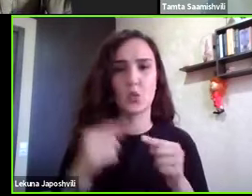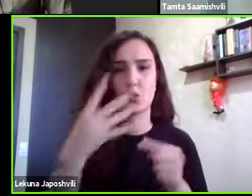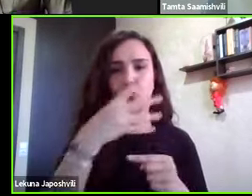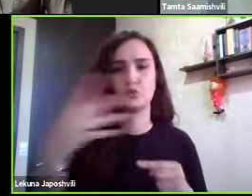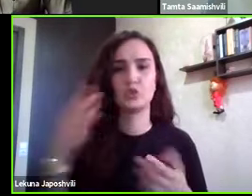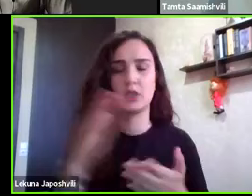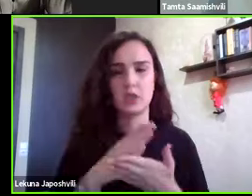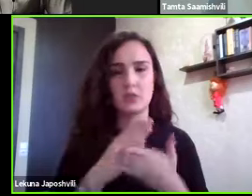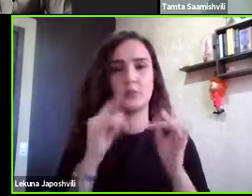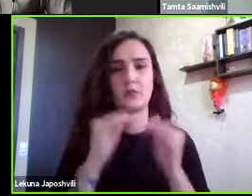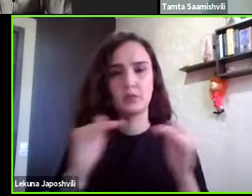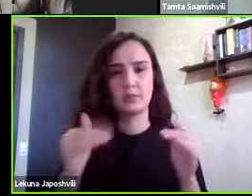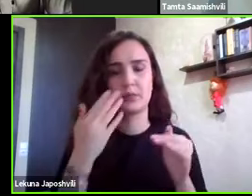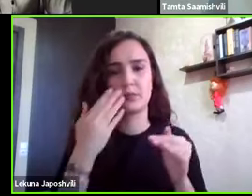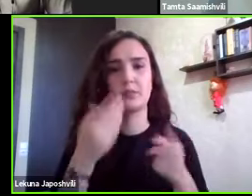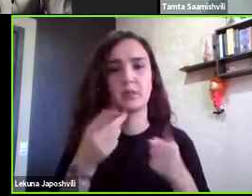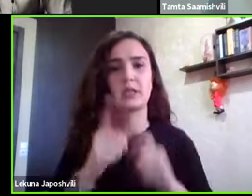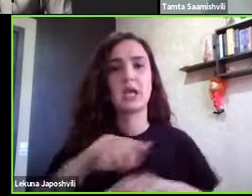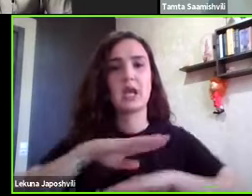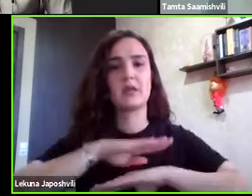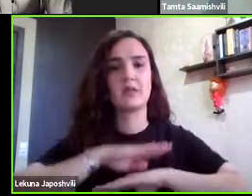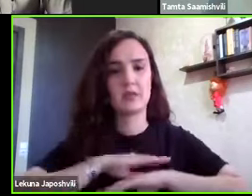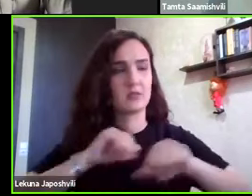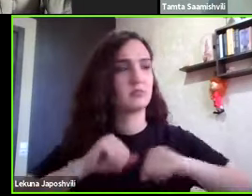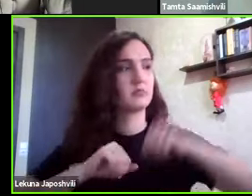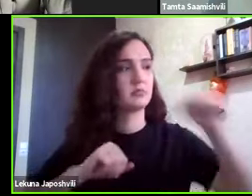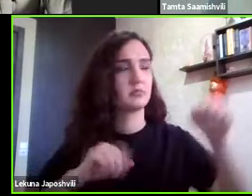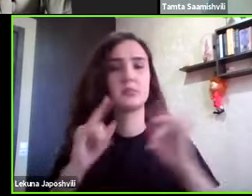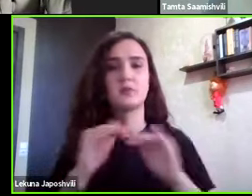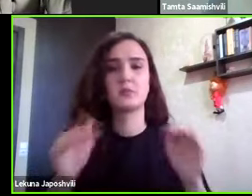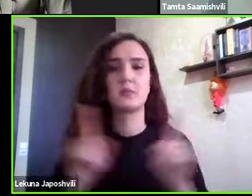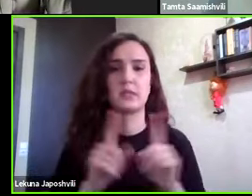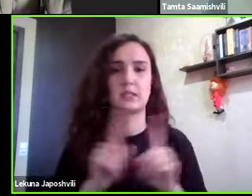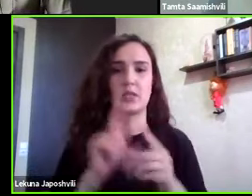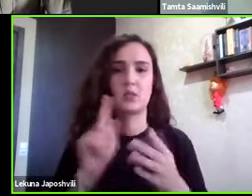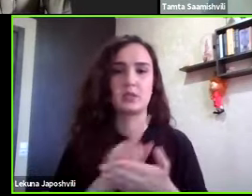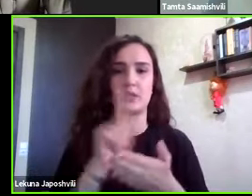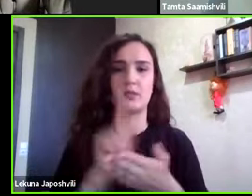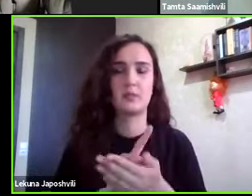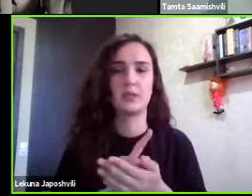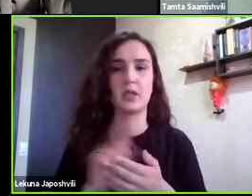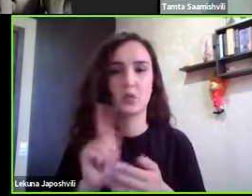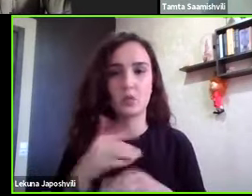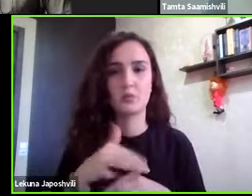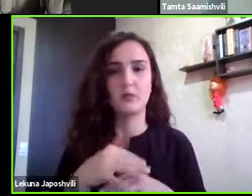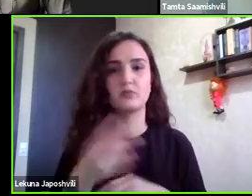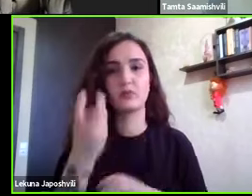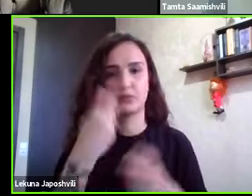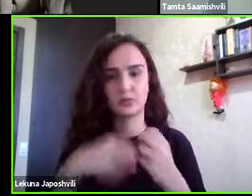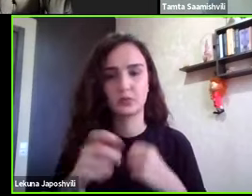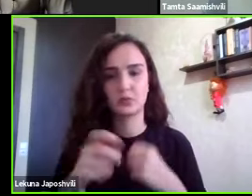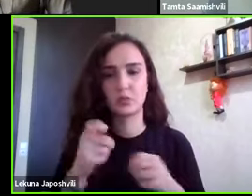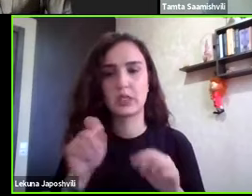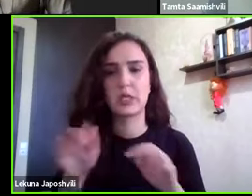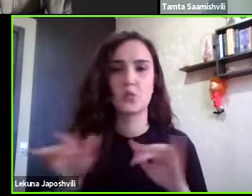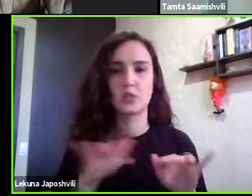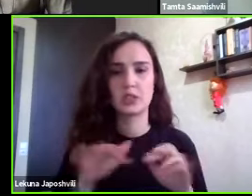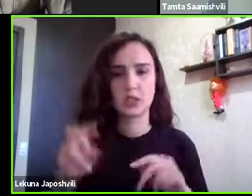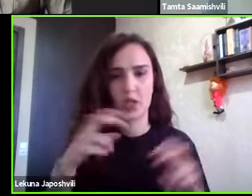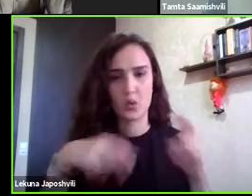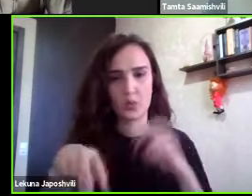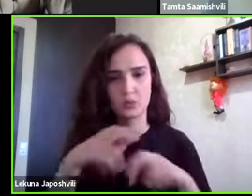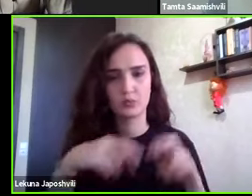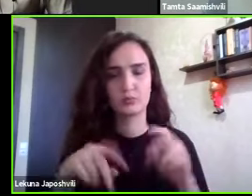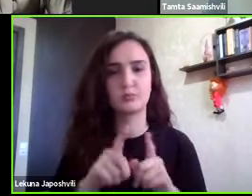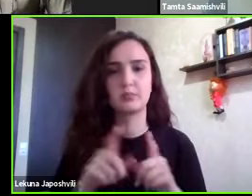ბავშვები, მართალია აივანზე გაყავთ ბავშვები, მაგრამ მაინც აუცილებელია, რომ გავიდეს ბავშვი, ცოტა იმოძრაოს. რა თქმა უნდა,